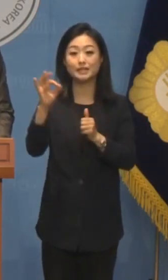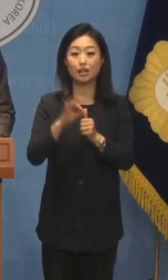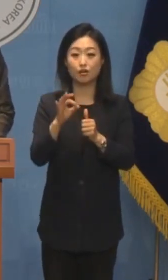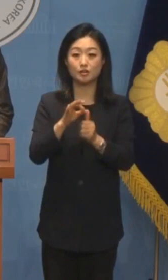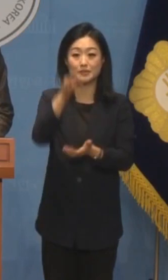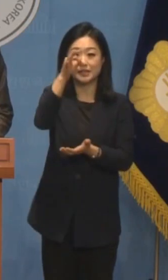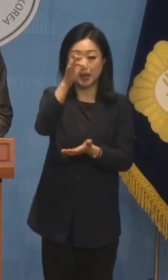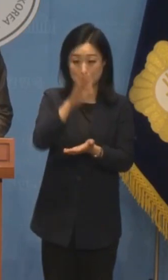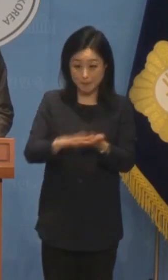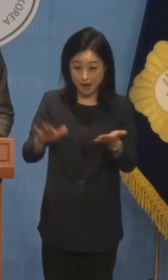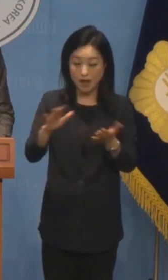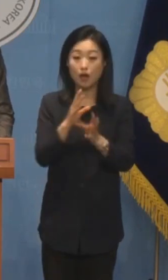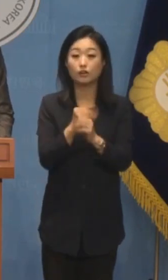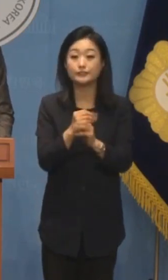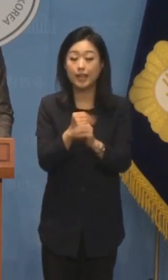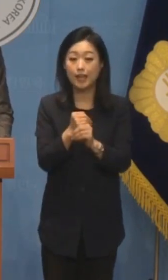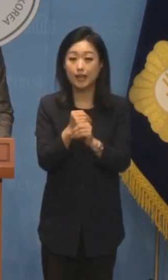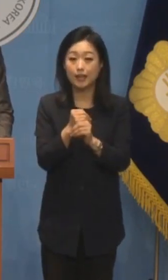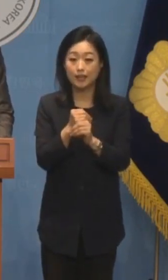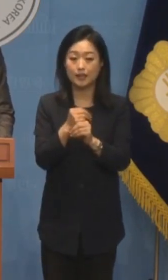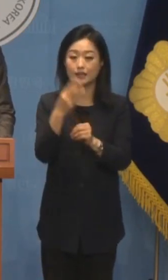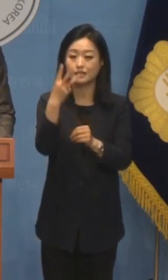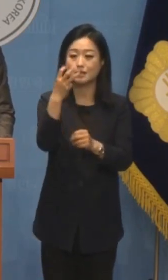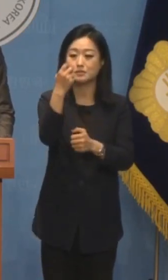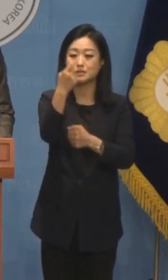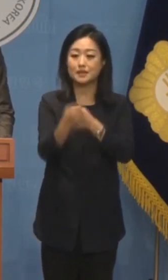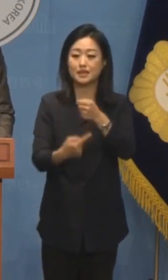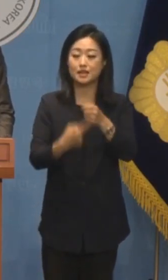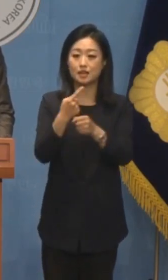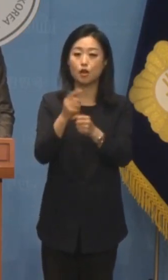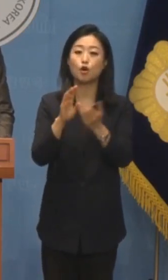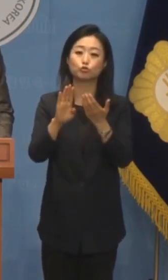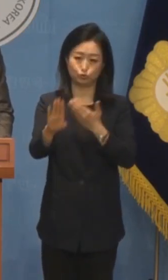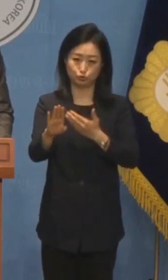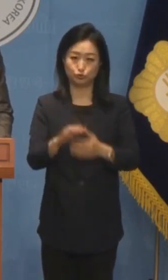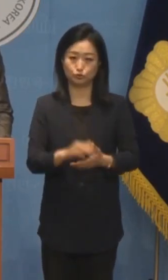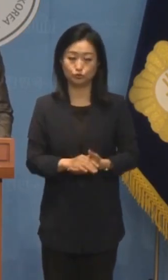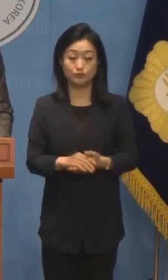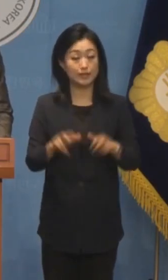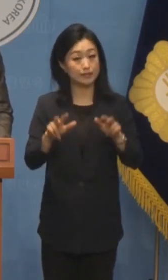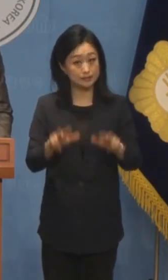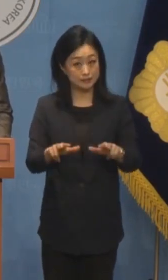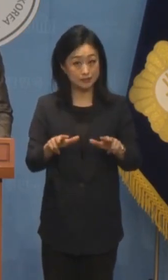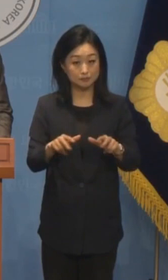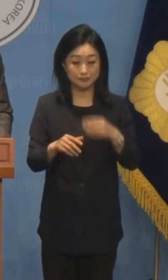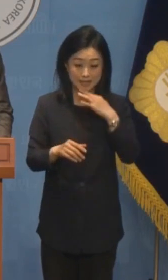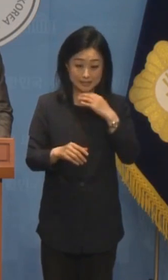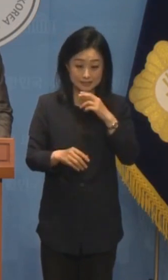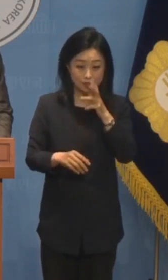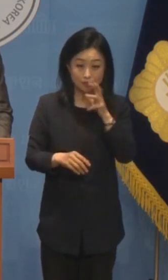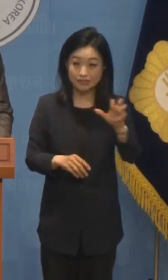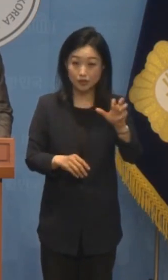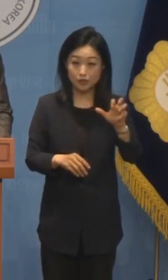국민연금기금 고갈 예상연도는 지금부터 31년 후인 2055년입니다. 지금 35살,